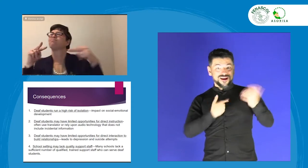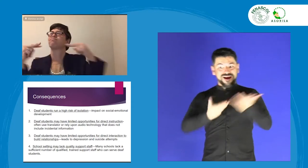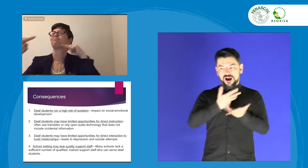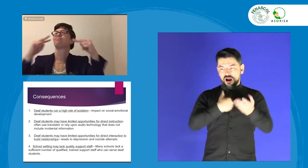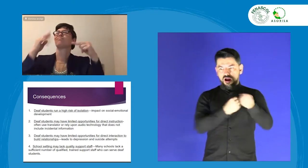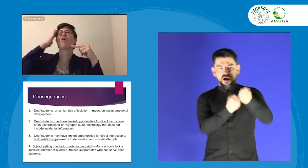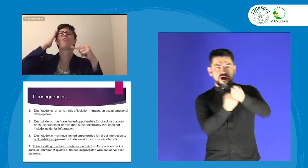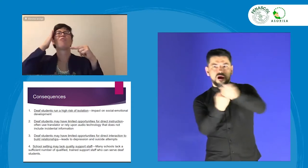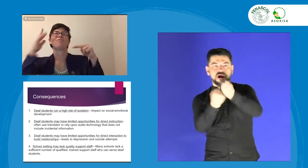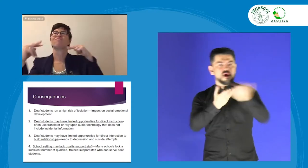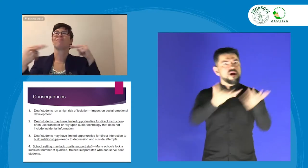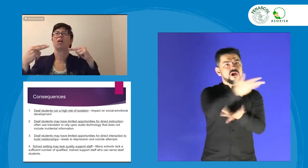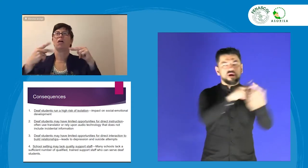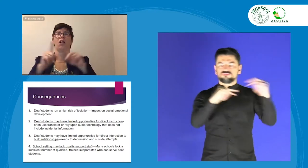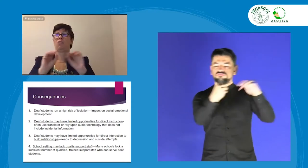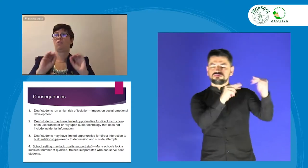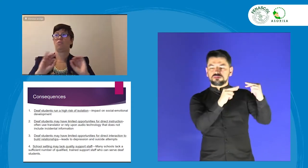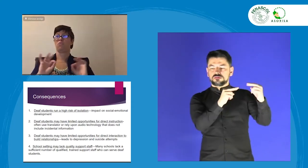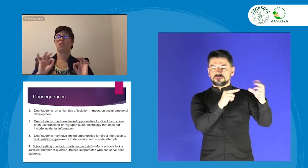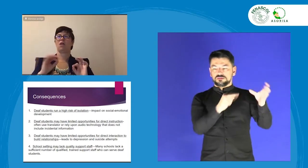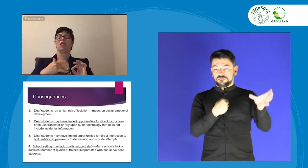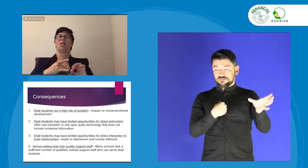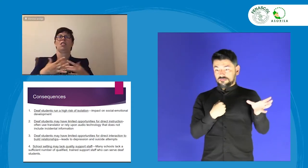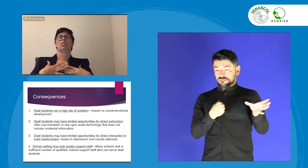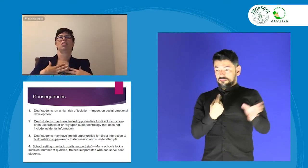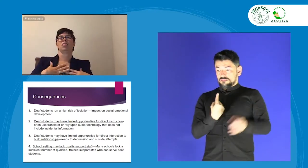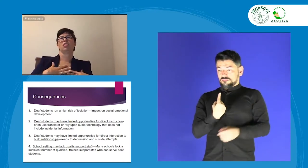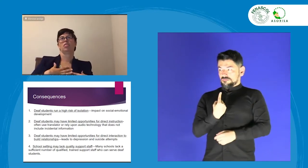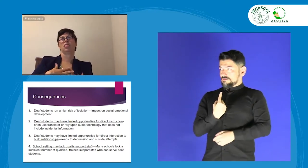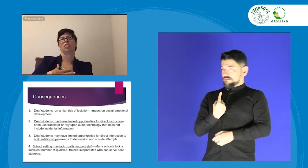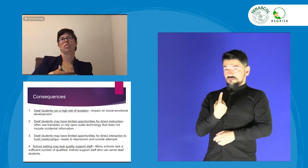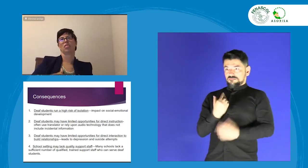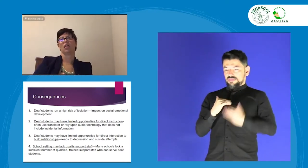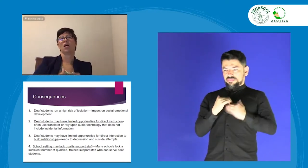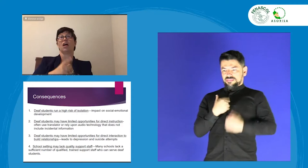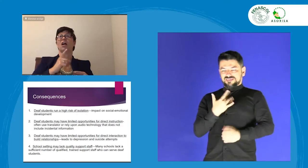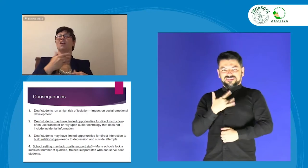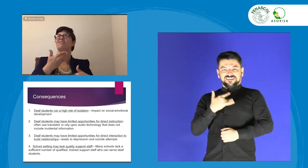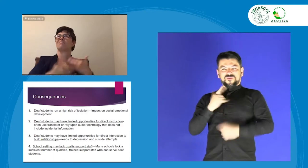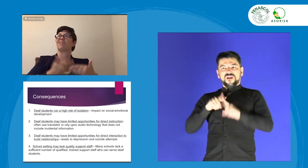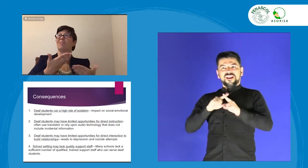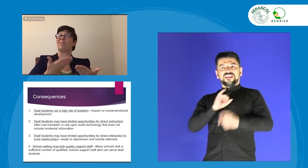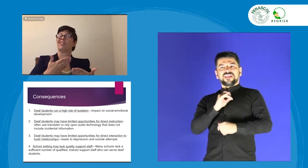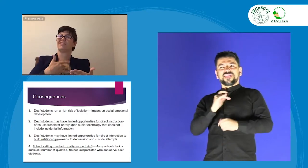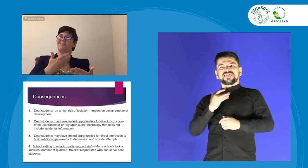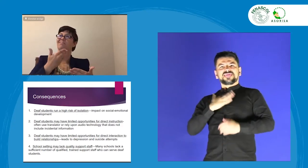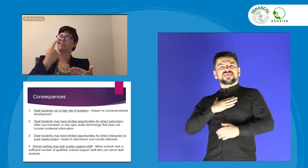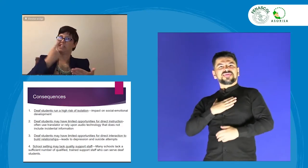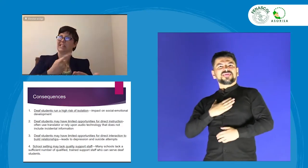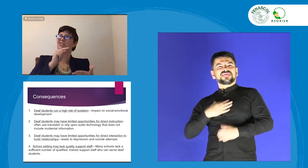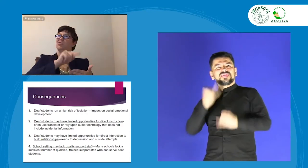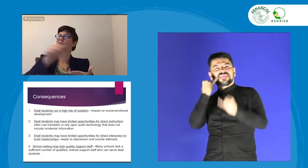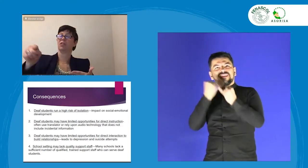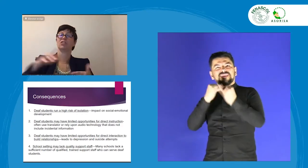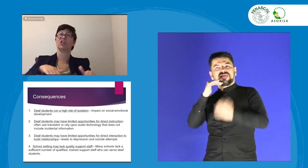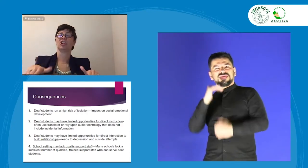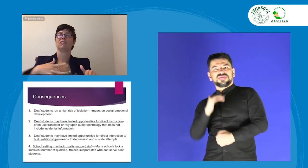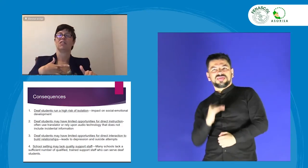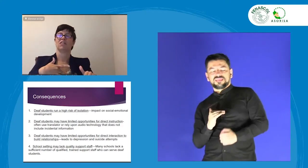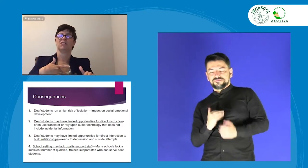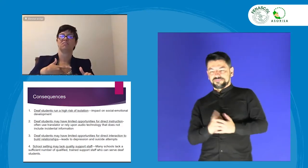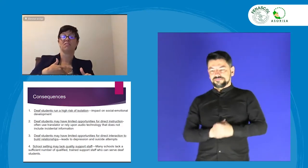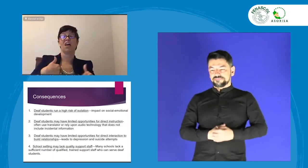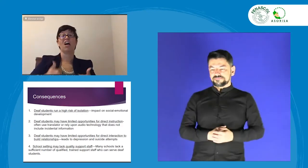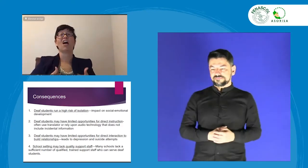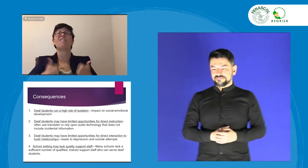¿no? Cuando está en un entorno señante con pares sordos, pues hay un entorno de apoyo. En este caso, cuando están